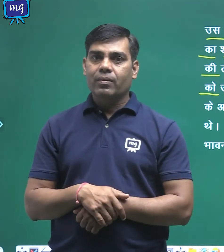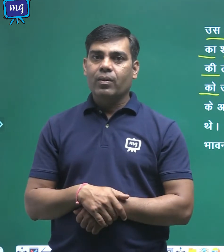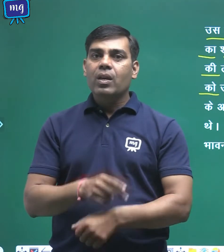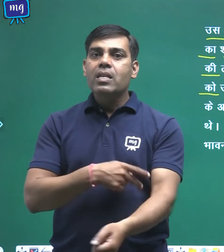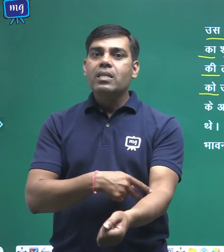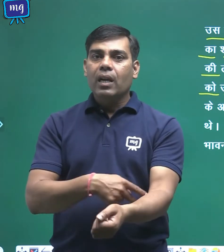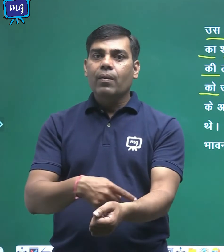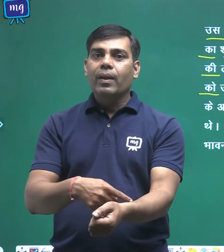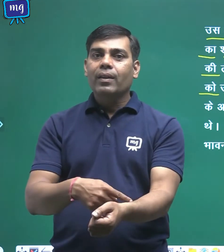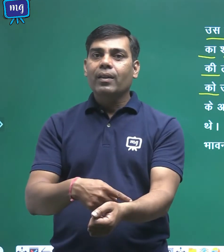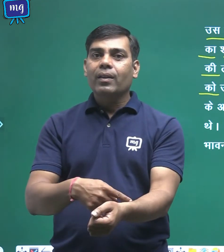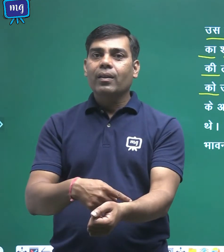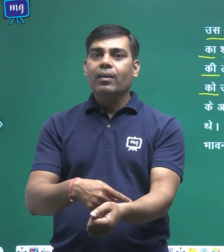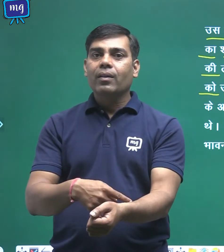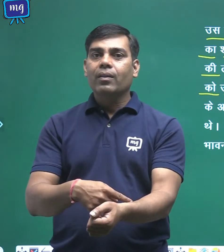सेगाभाई